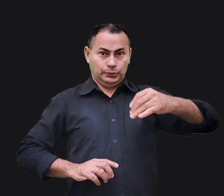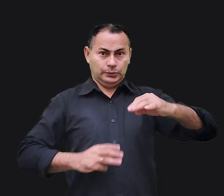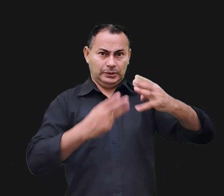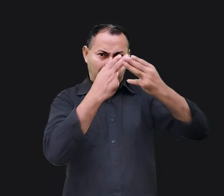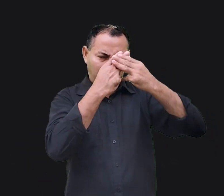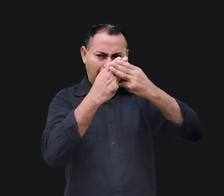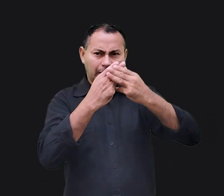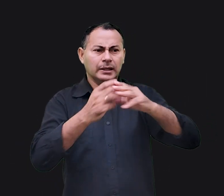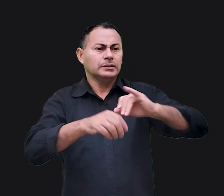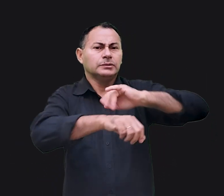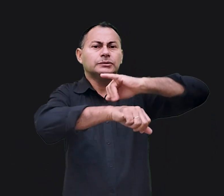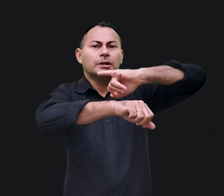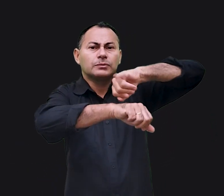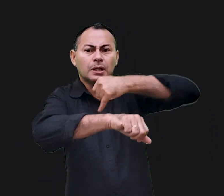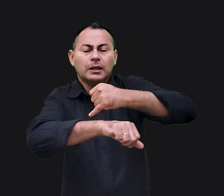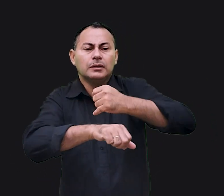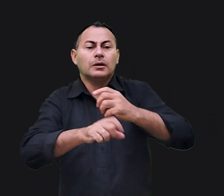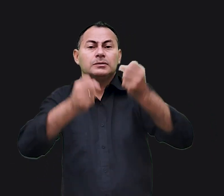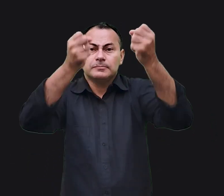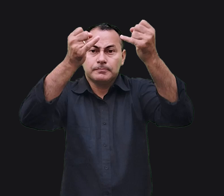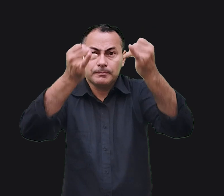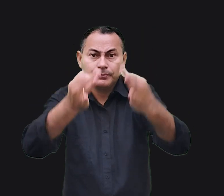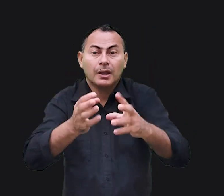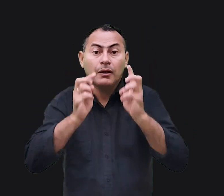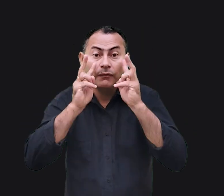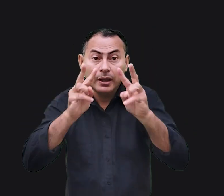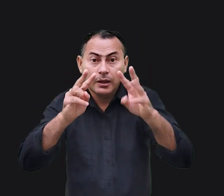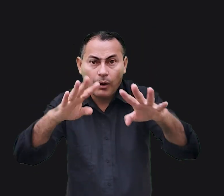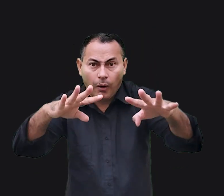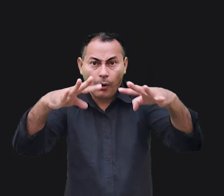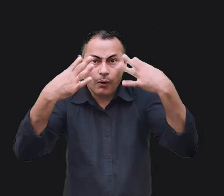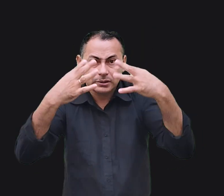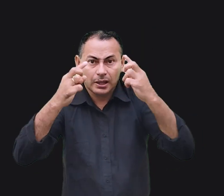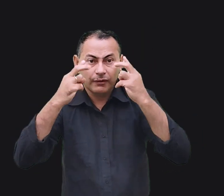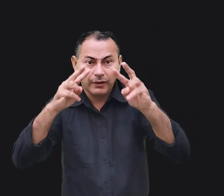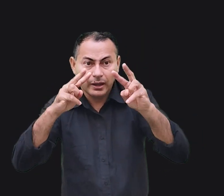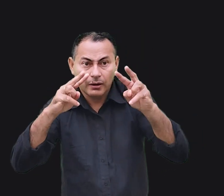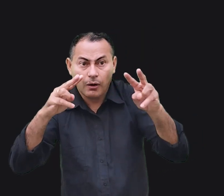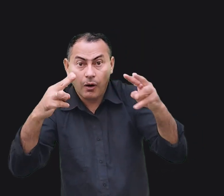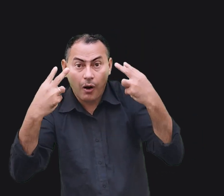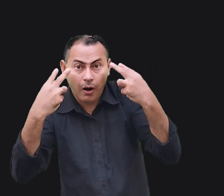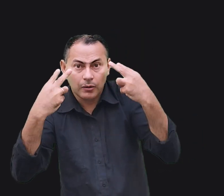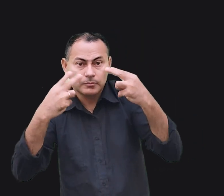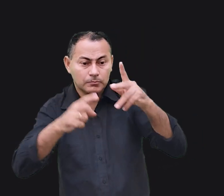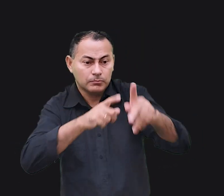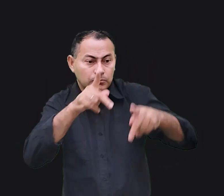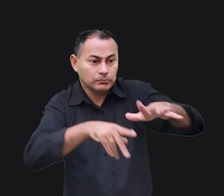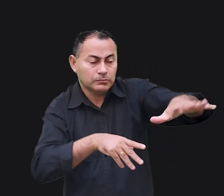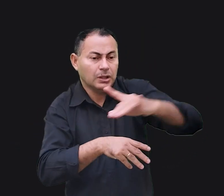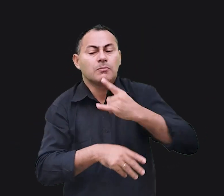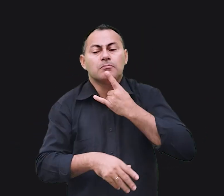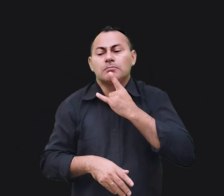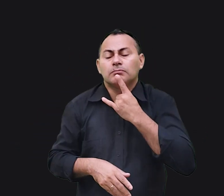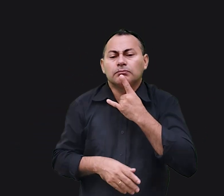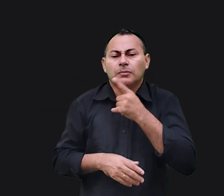deixe-me explicar-lhes isto. Ouçam com atenção. Estes homens não estão bêbados, como vocês